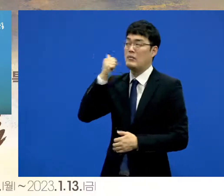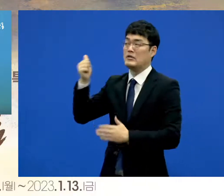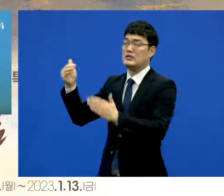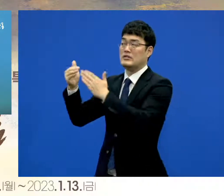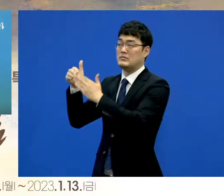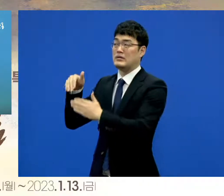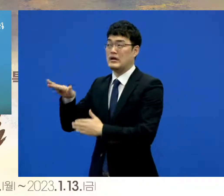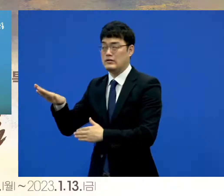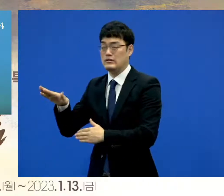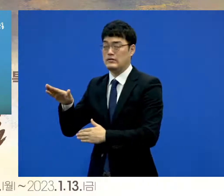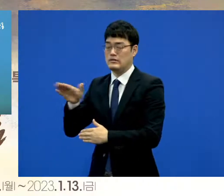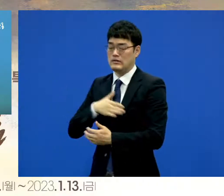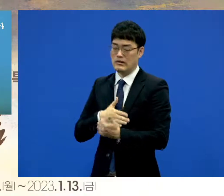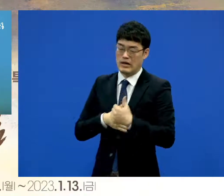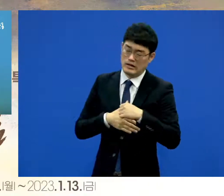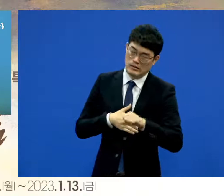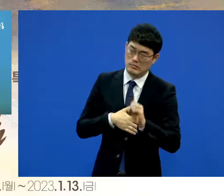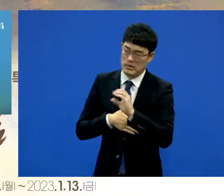선택이었습니다.